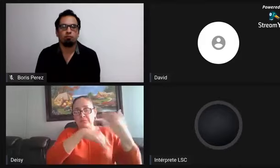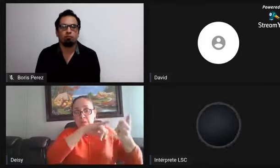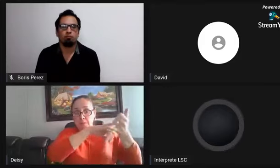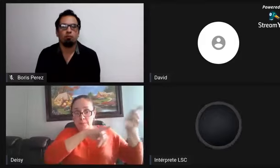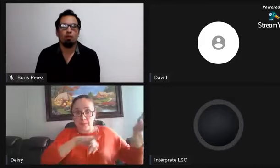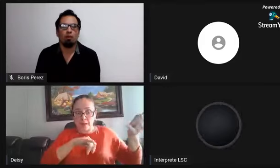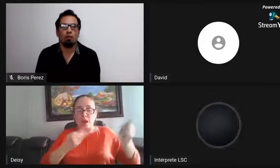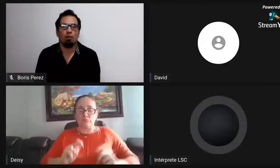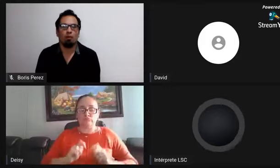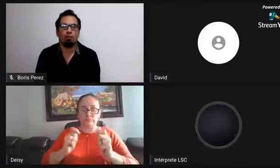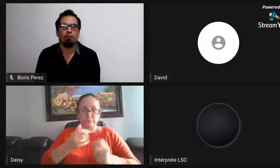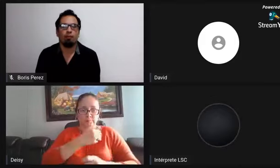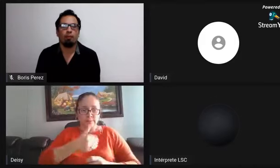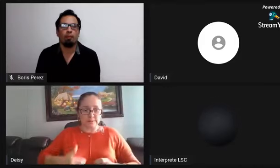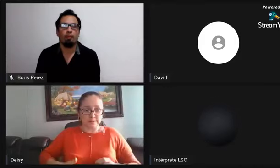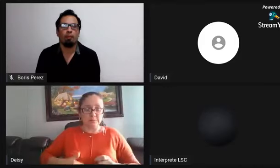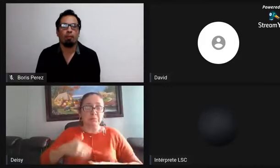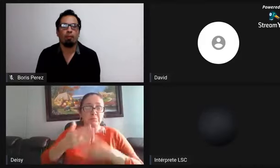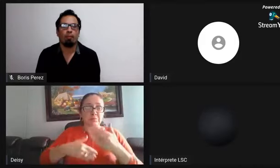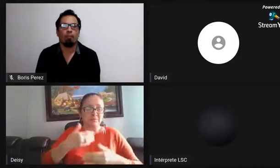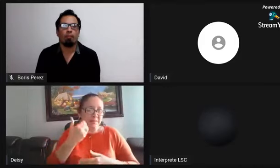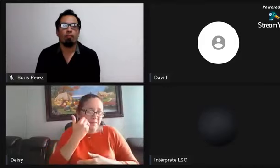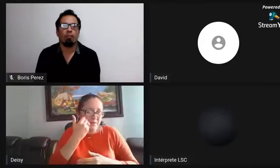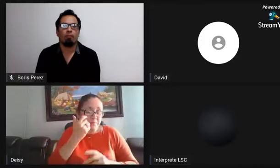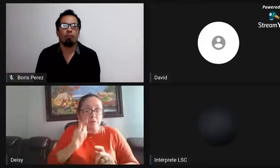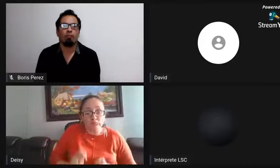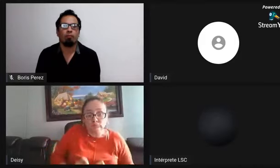fue Santander.